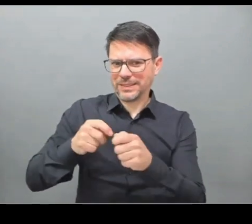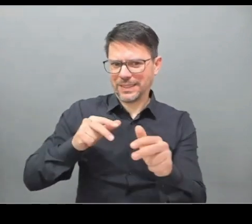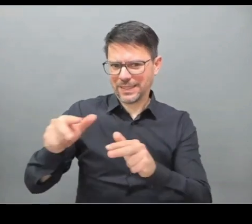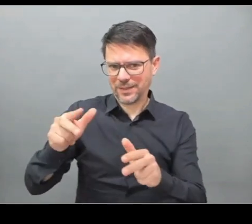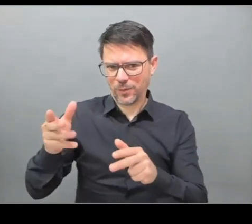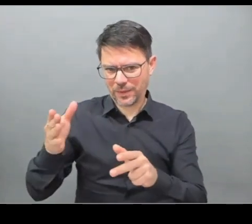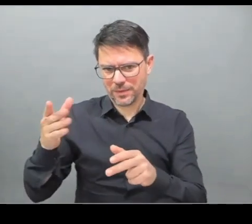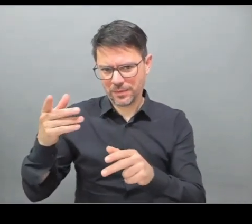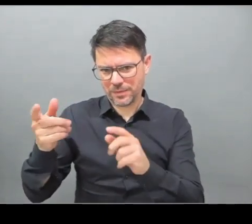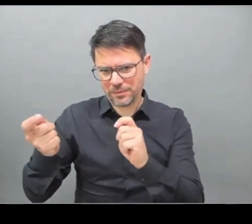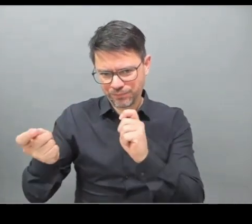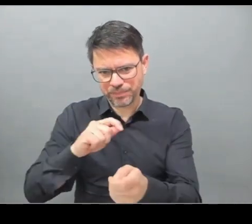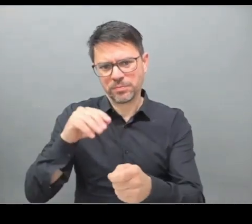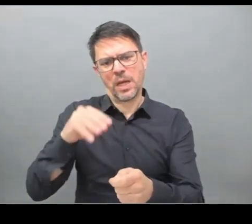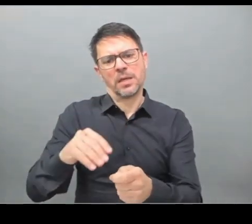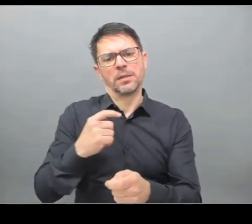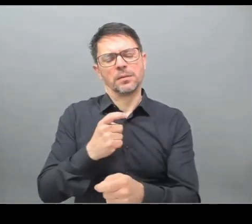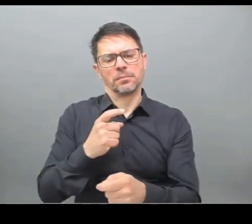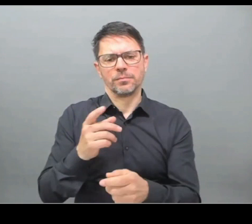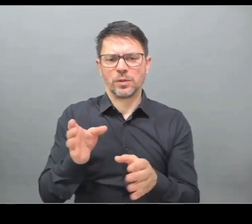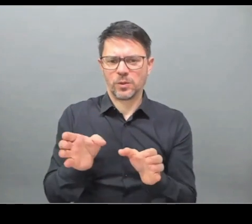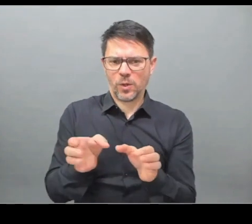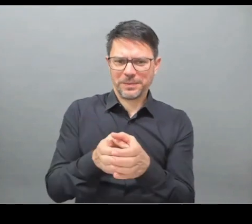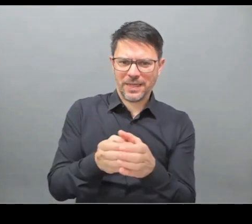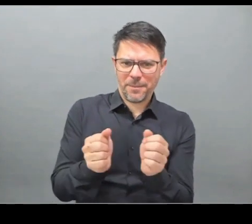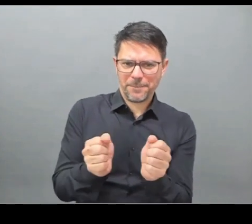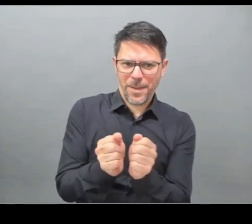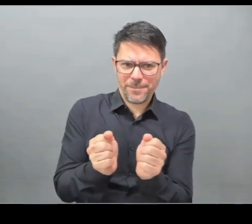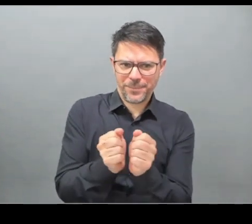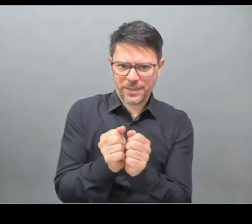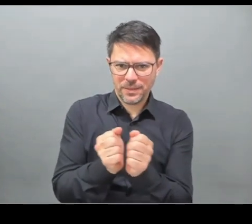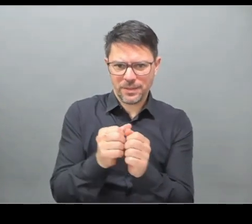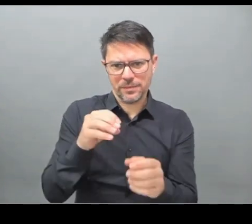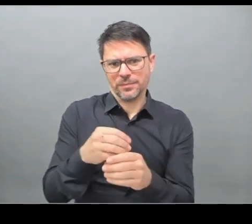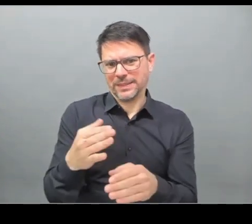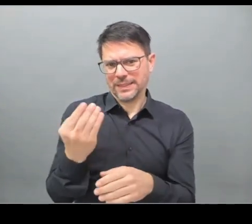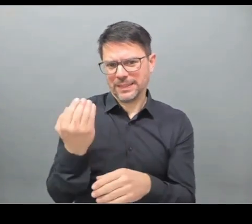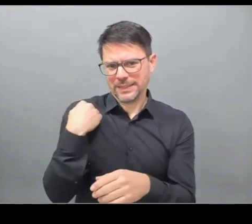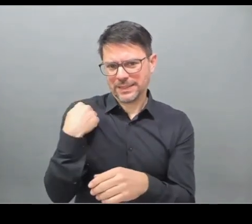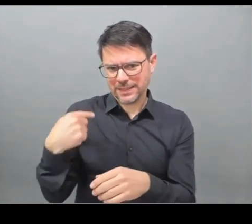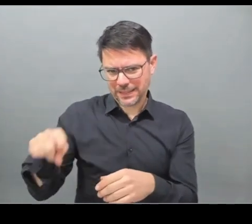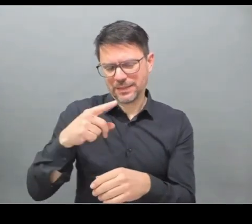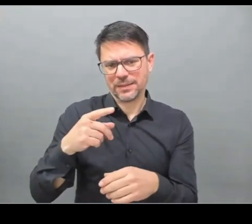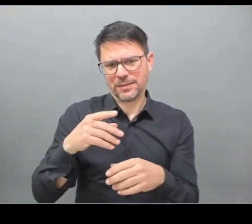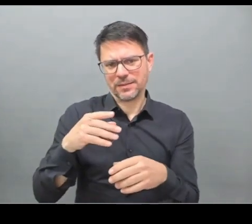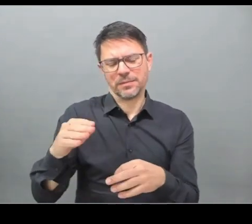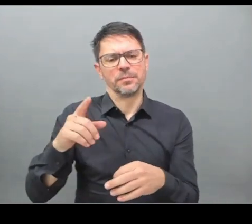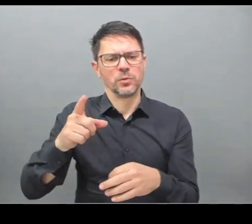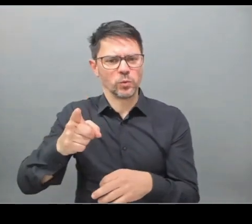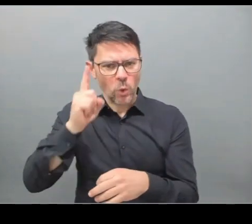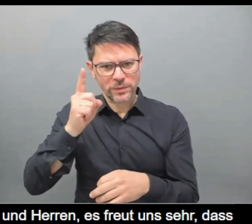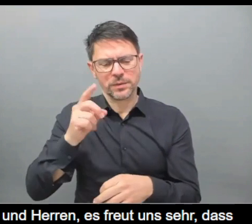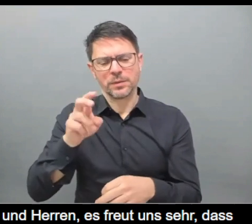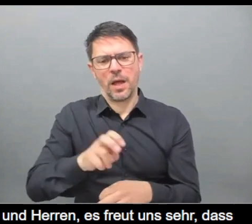umsetzbar. Die Folgen wären dramatisch. Sie sind auch so dramatisch, dass es, glaube ich, niemanden mehr gibt, der sagt, genauso muss es